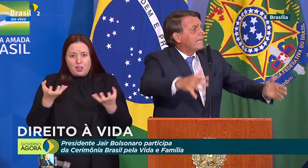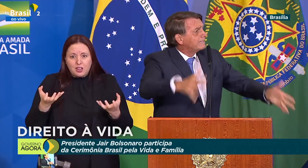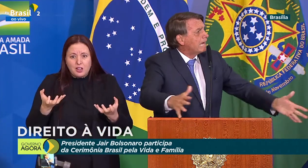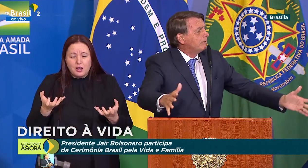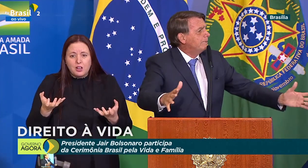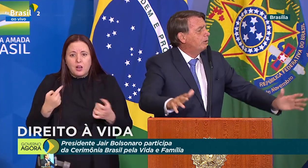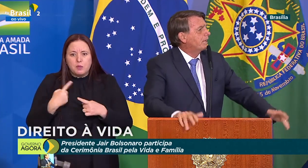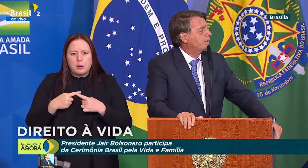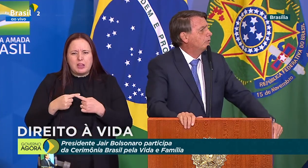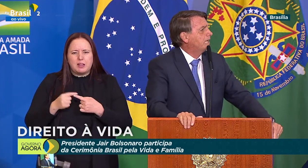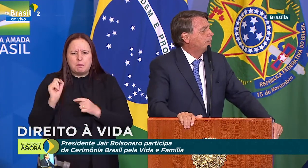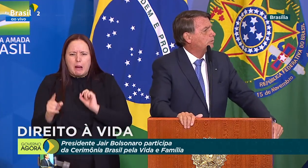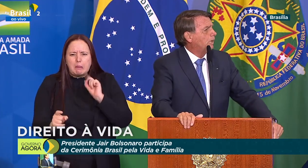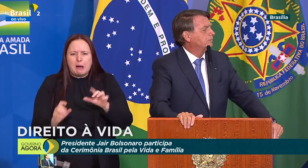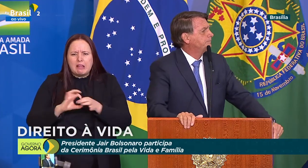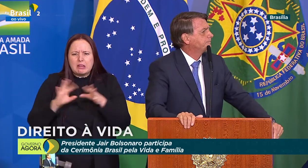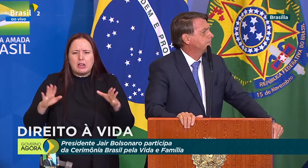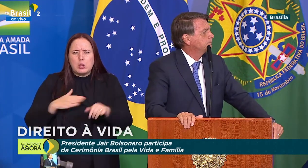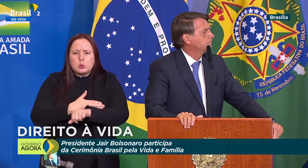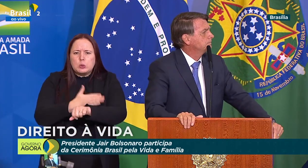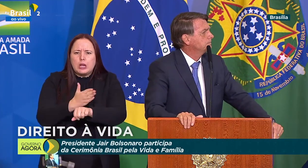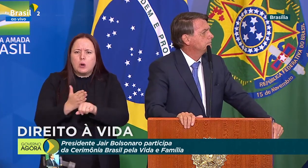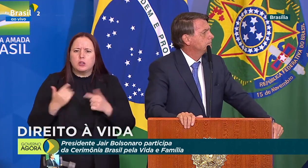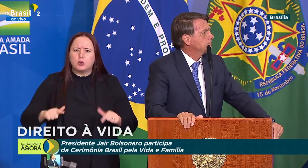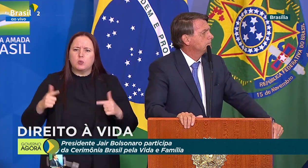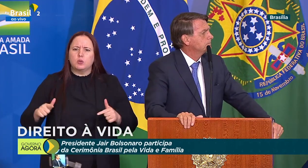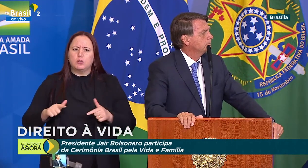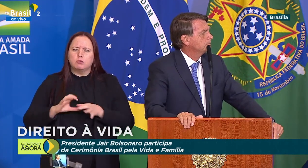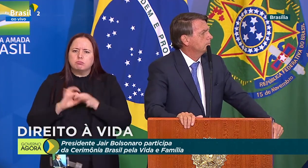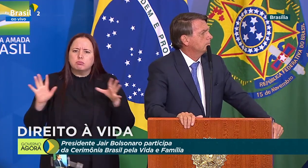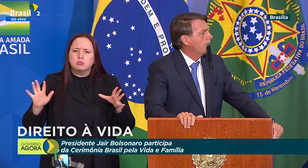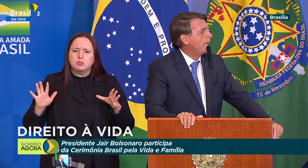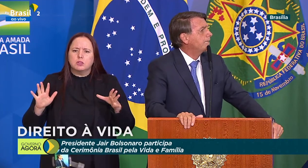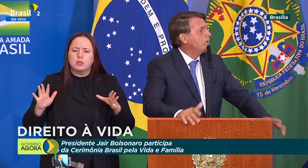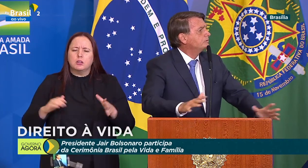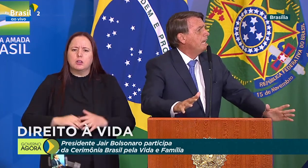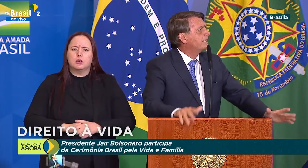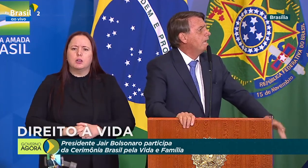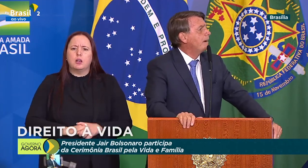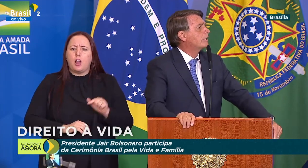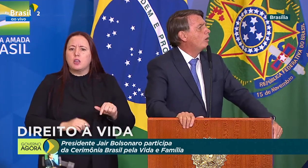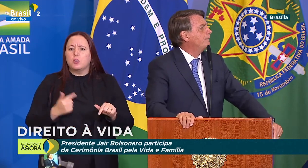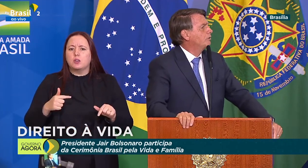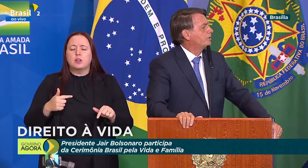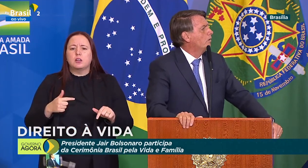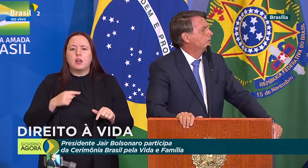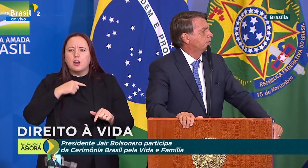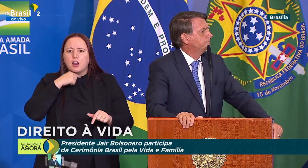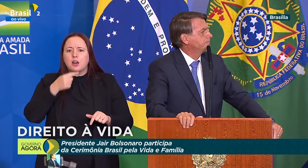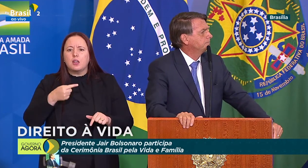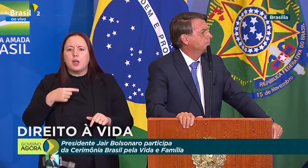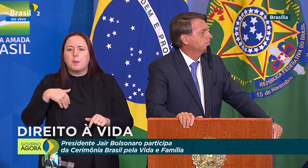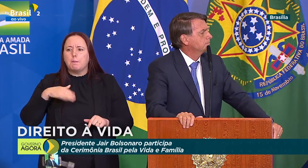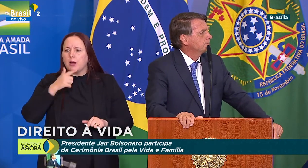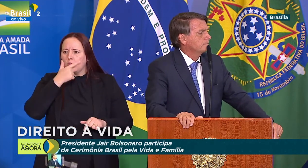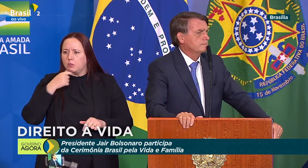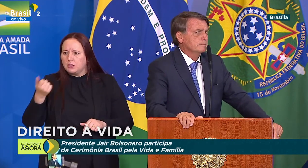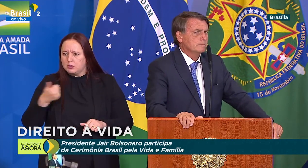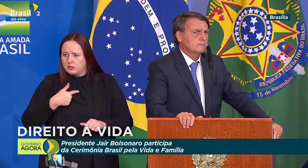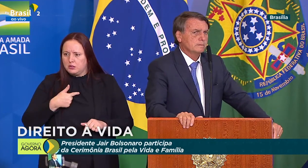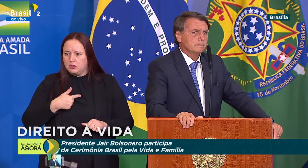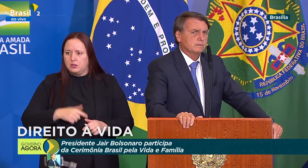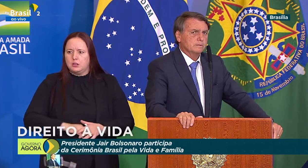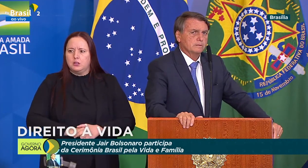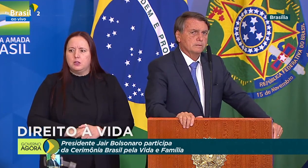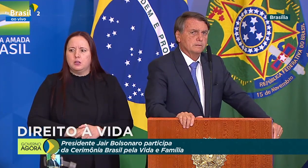Por que atacou a democracia o tempo todo e aqui não tem ninguém mais homem do que outro